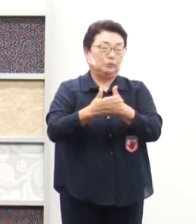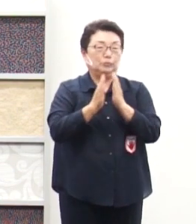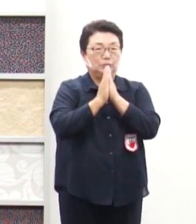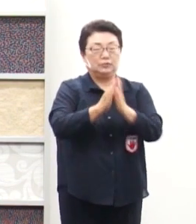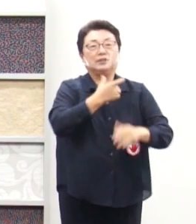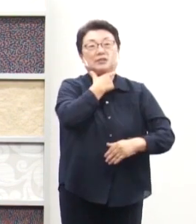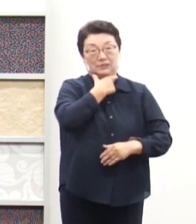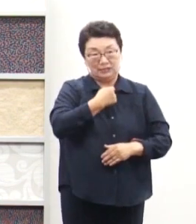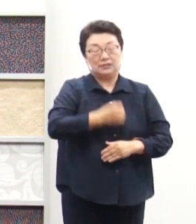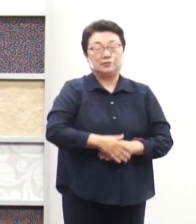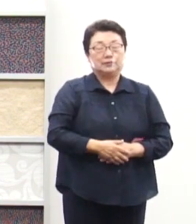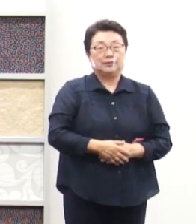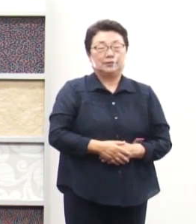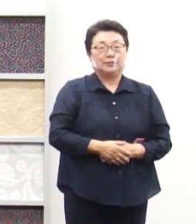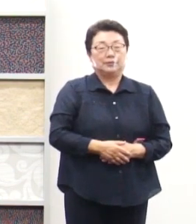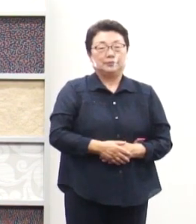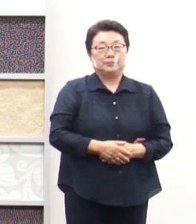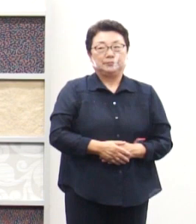と。